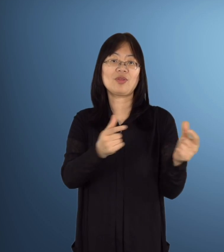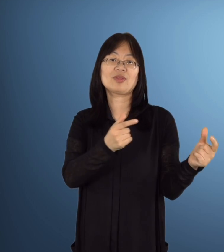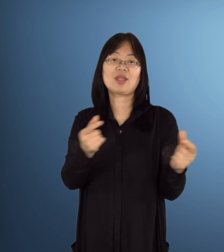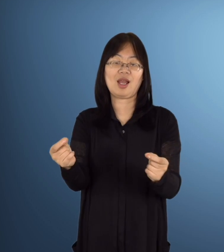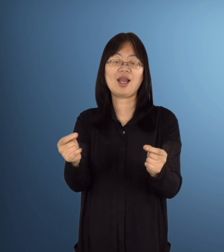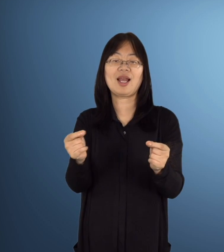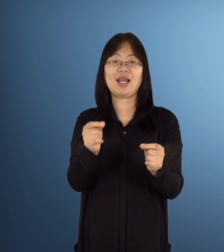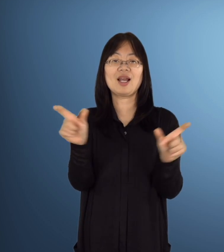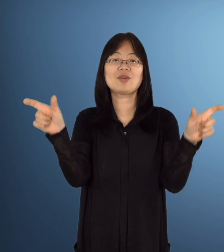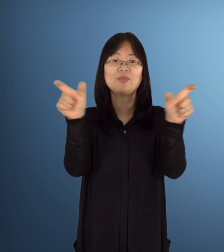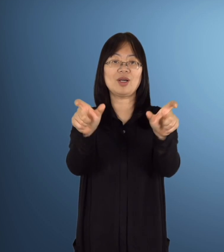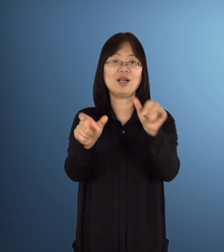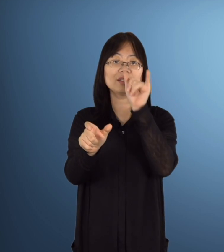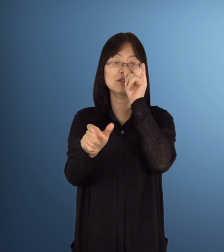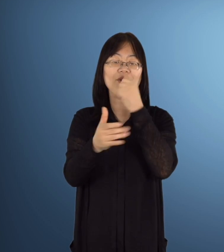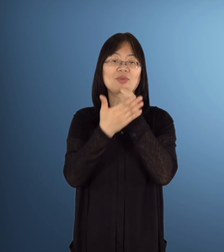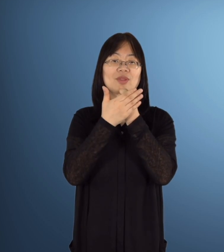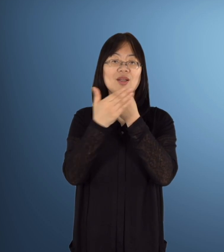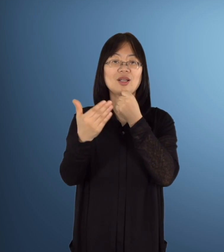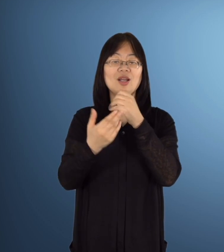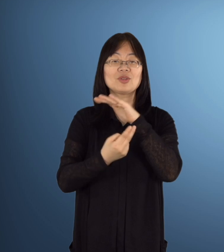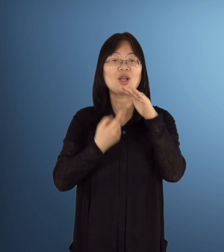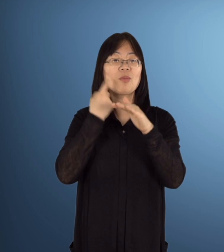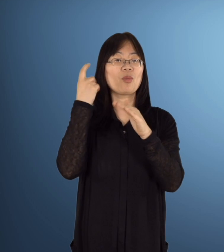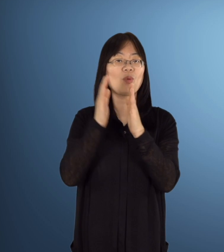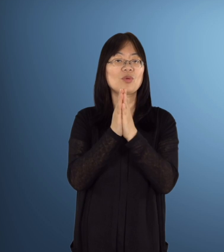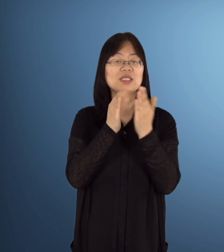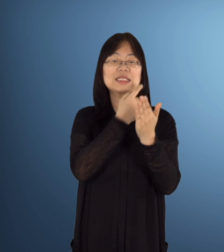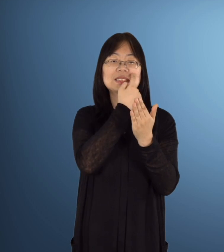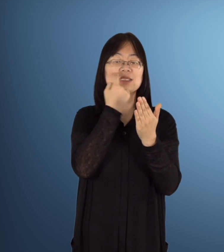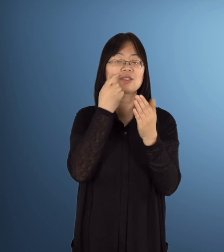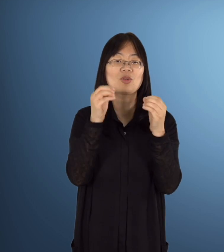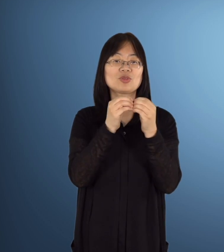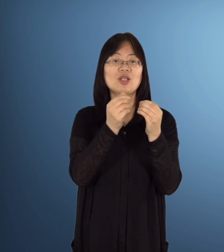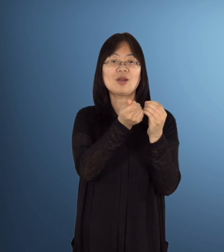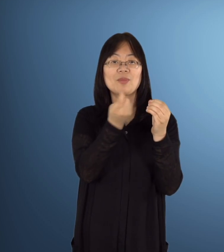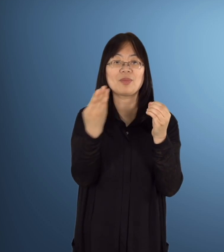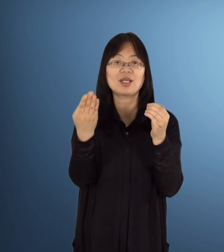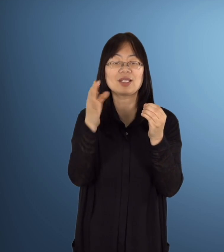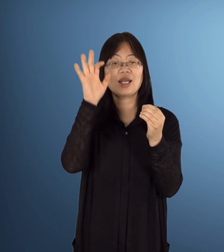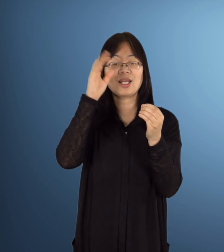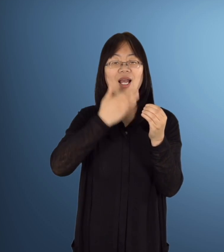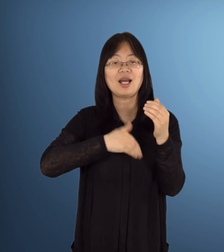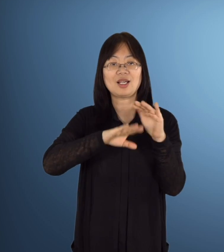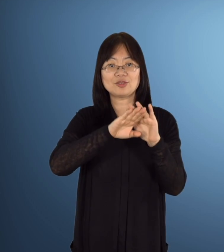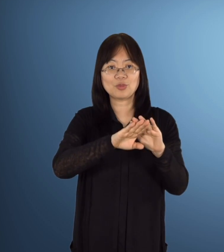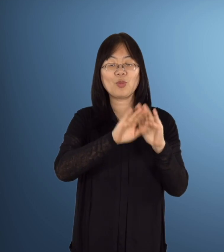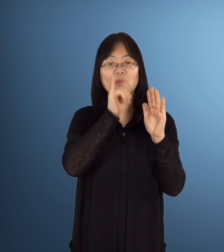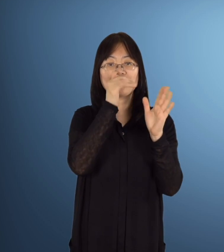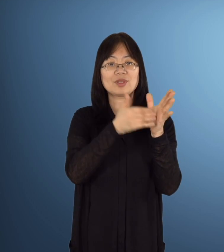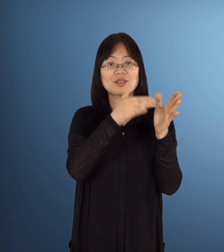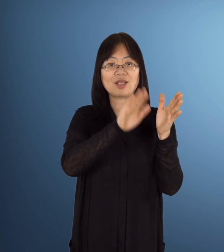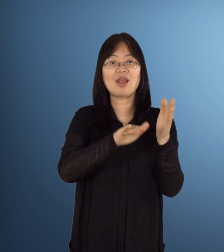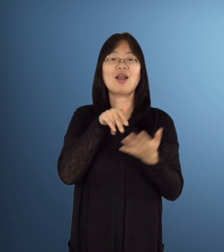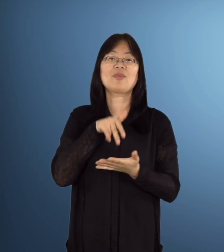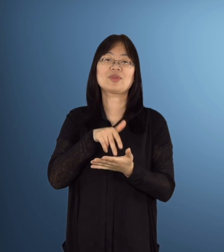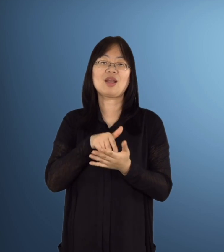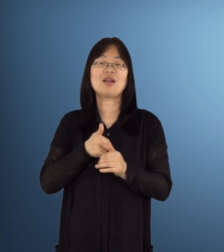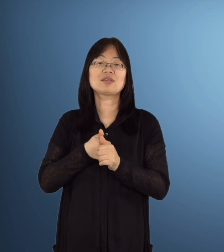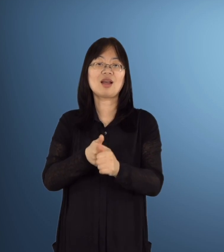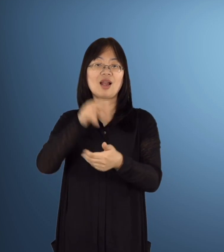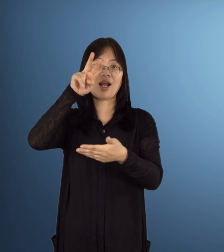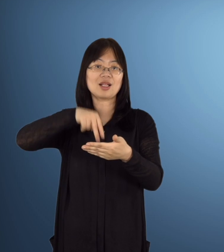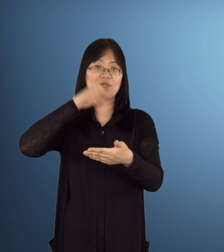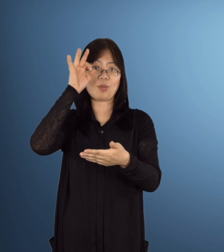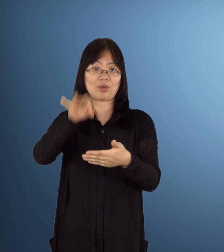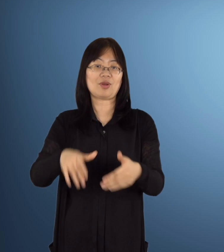얹어져 있다 해서 요한복음의 근거 구절을 몇 개 참고를 시켰는데, 그 부분을 한번 따라